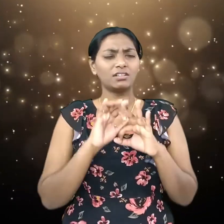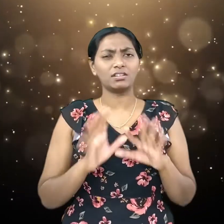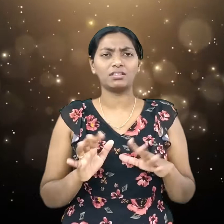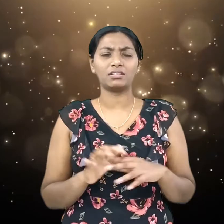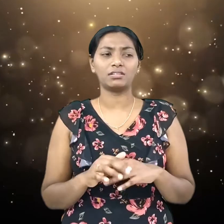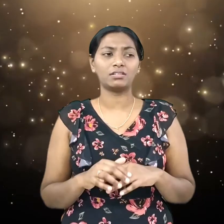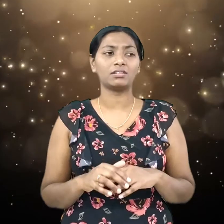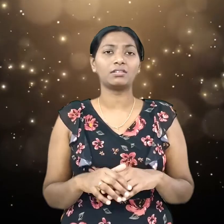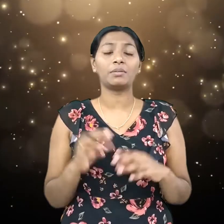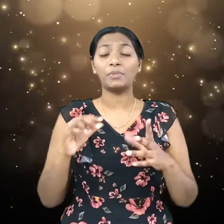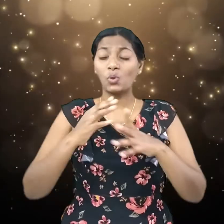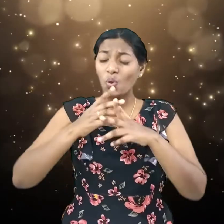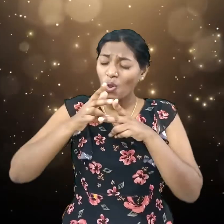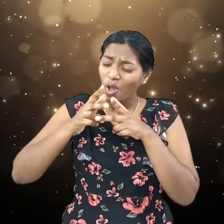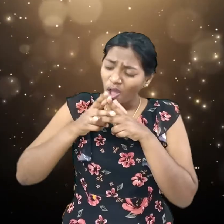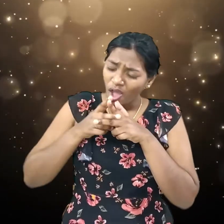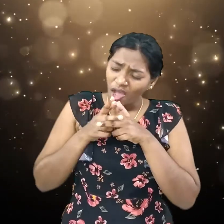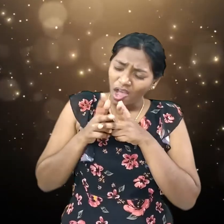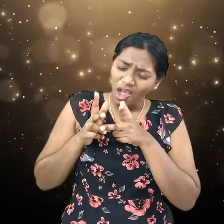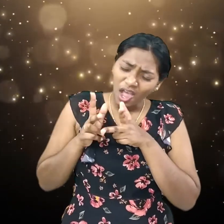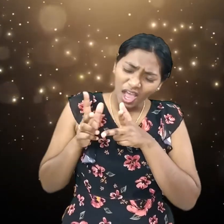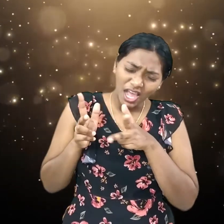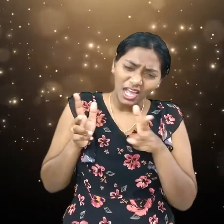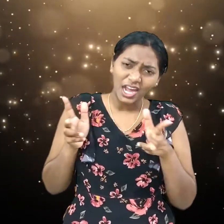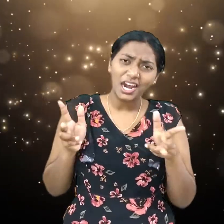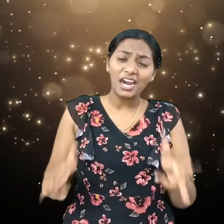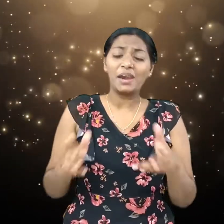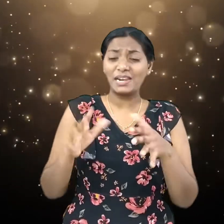सहभागिता का रहस्य क्या है।